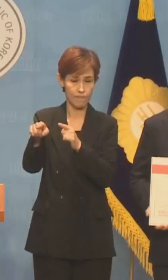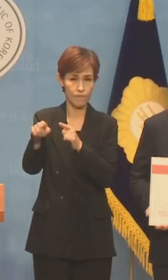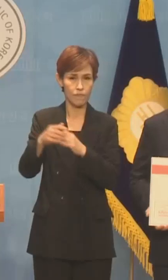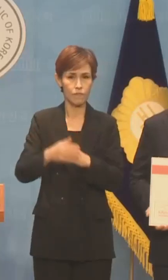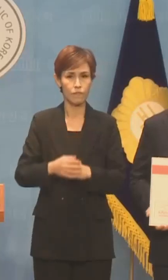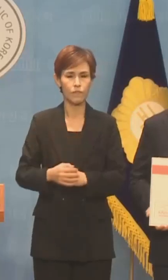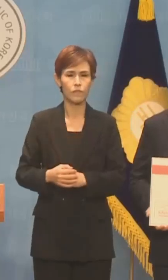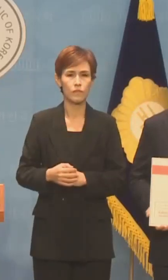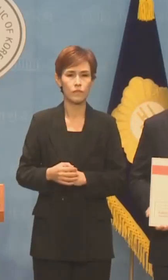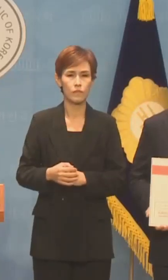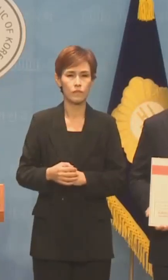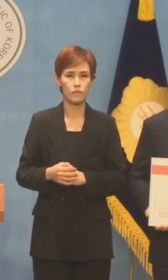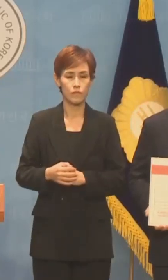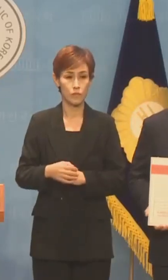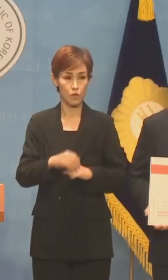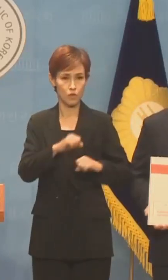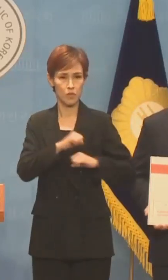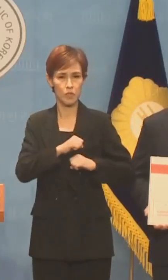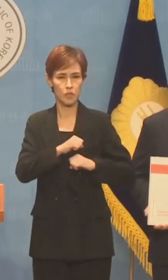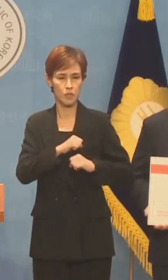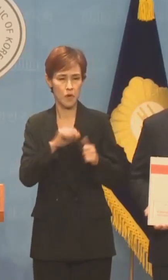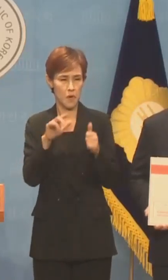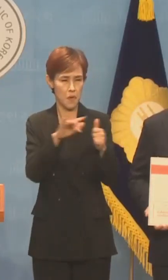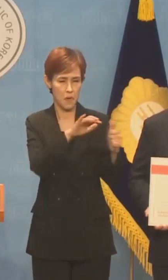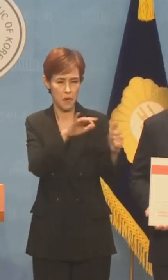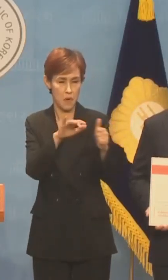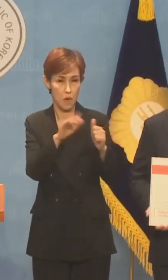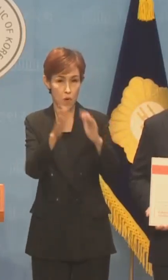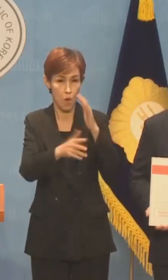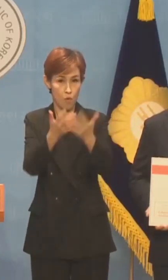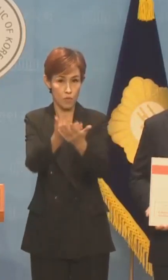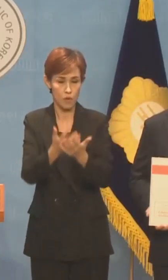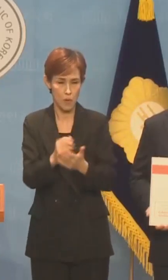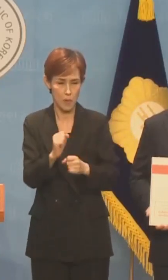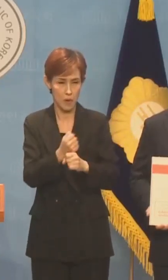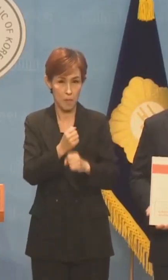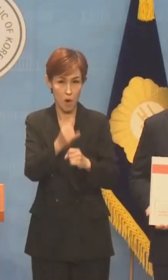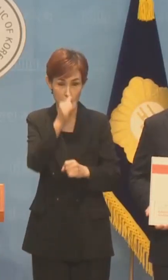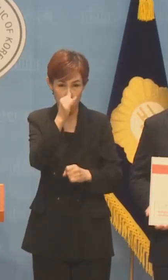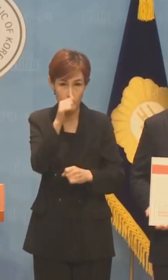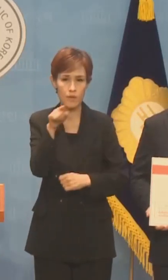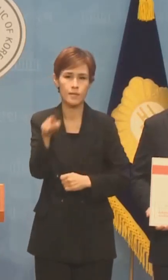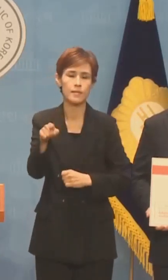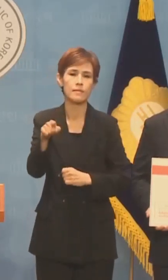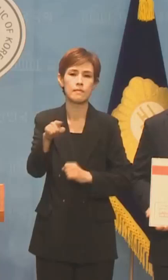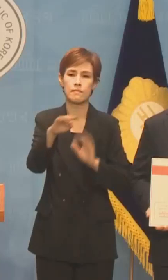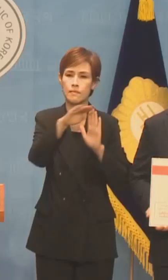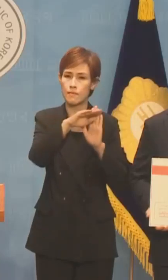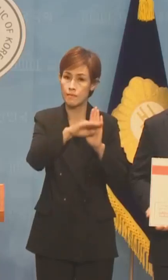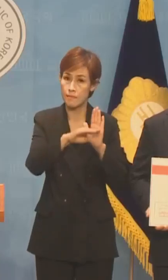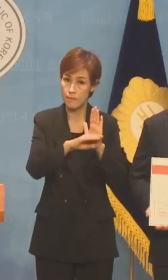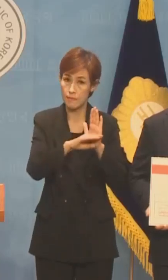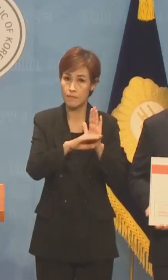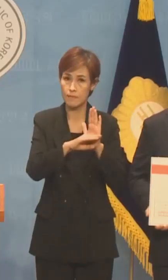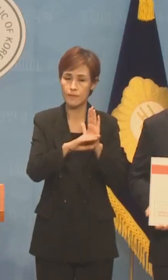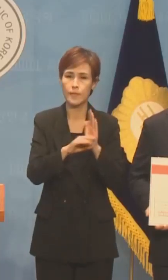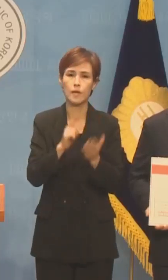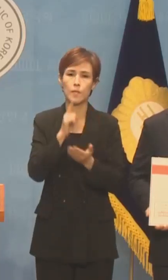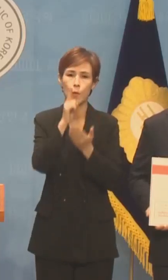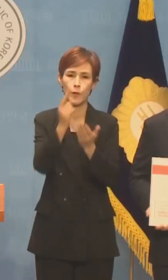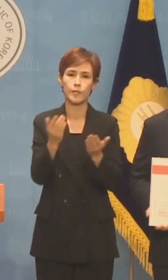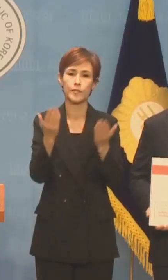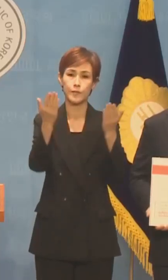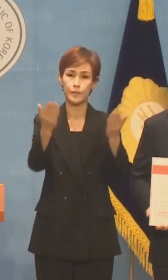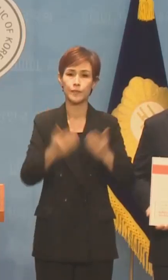군인을 거짓으로 유인하고 공문서를 조작한 공수처 범죄 타임라인에 대해서 보고를